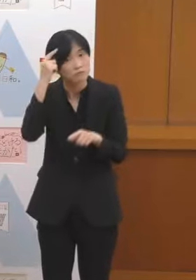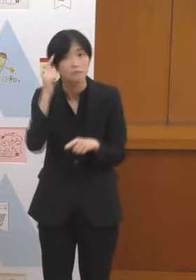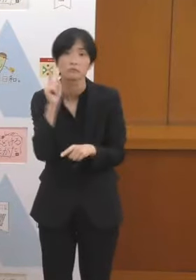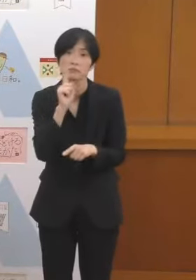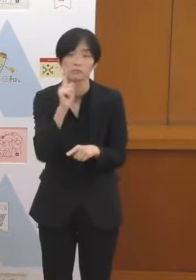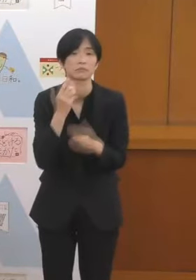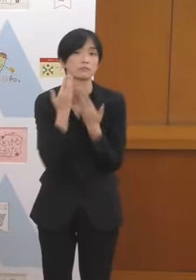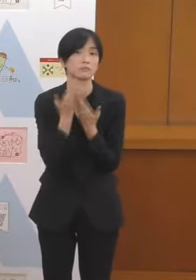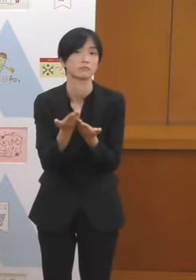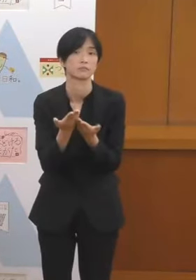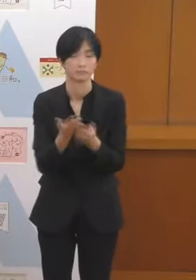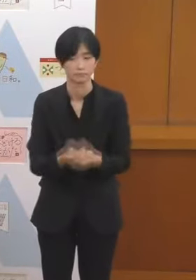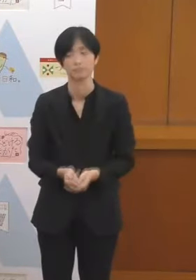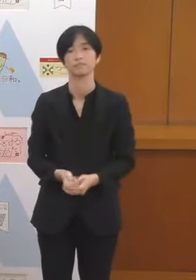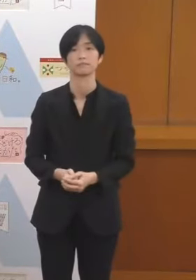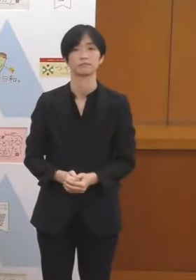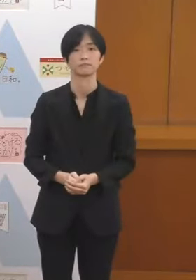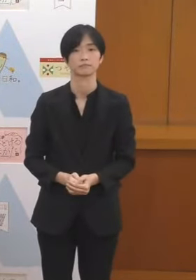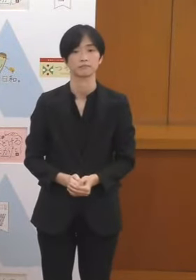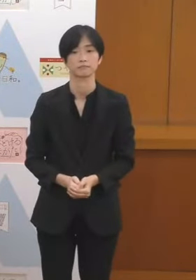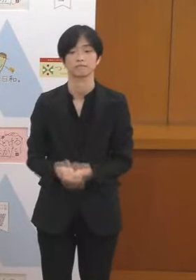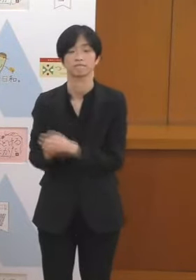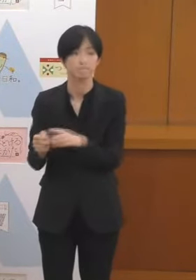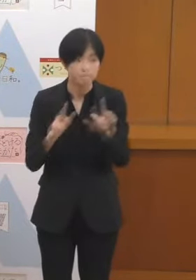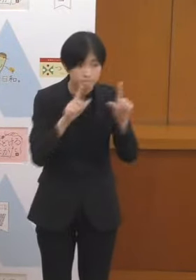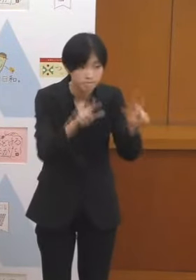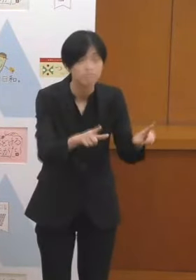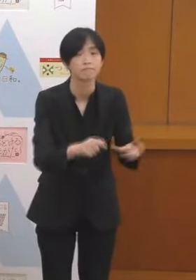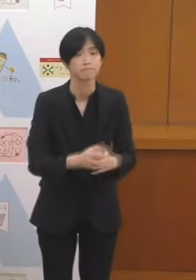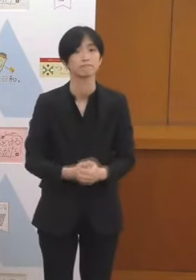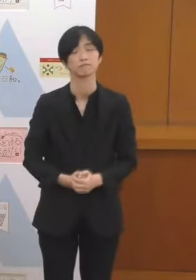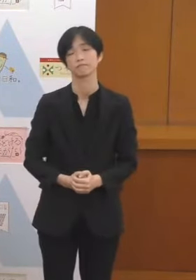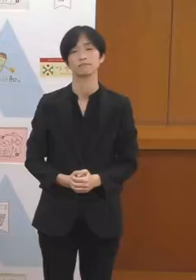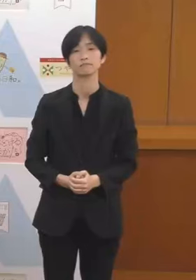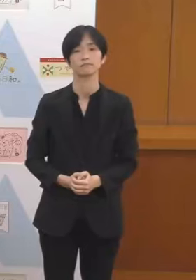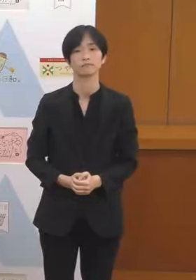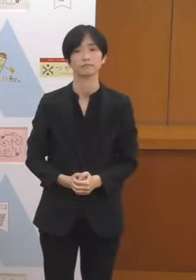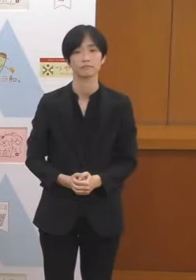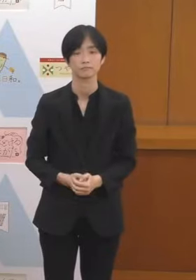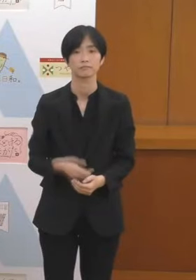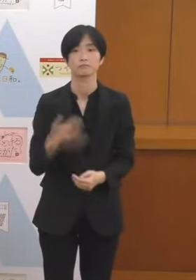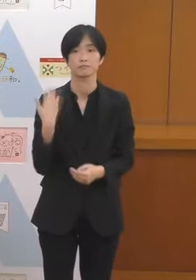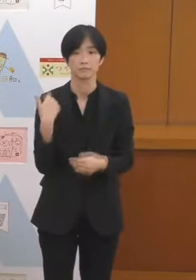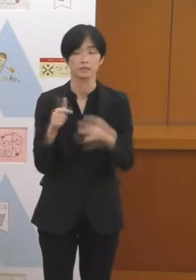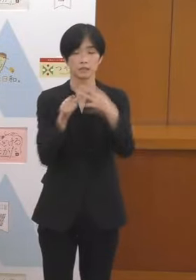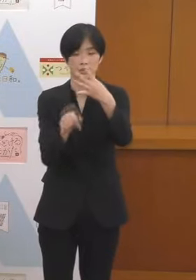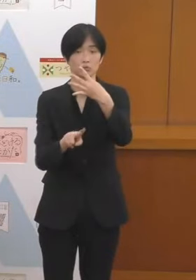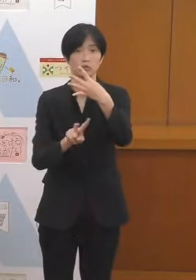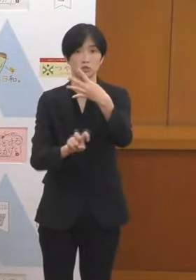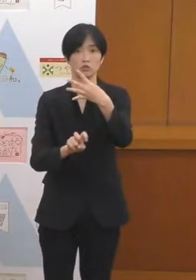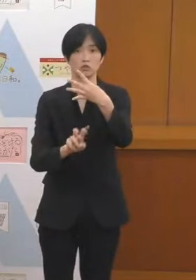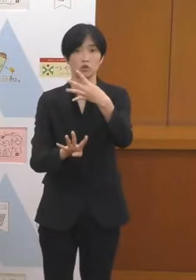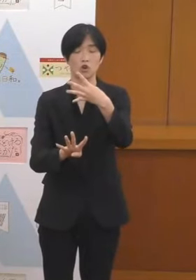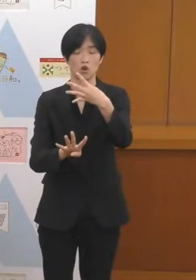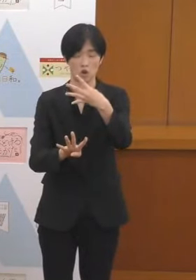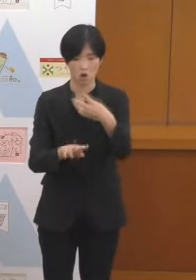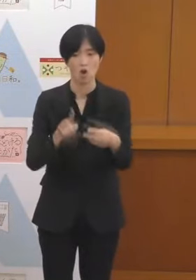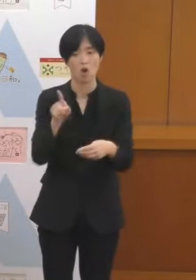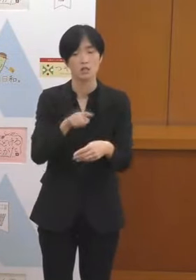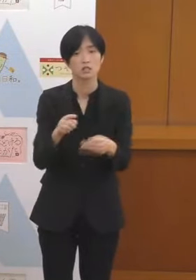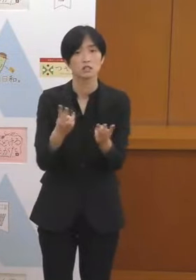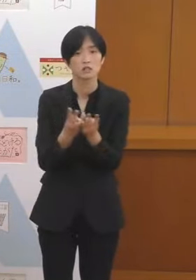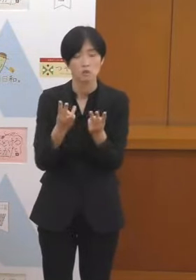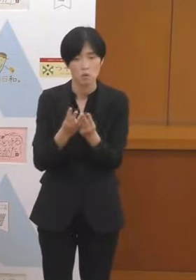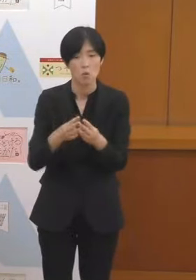伺いますはいえ4月24日に人口